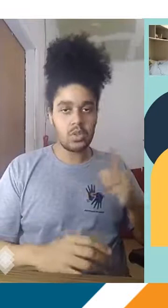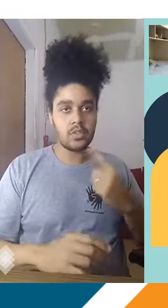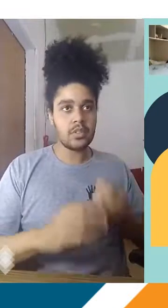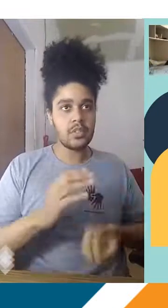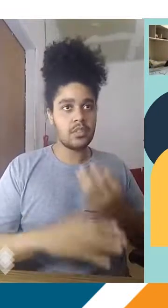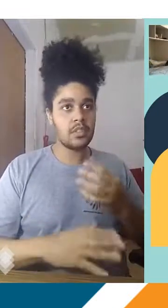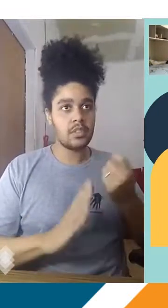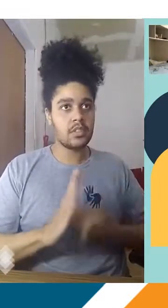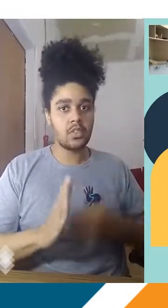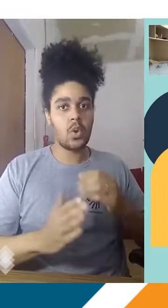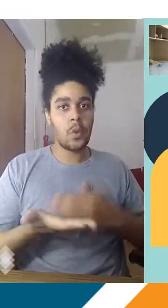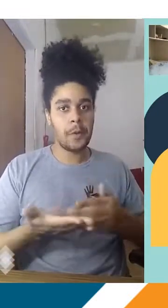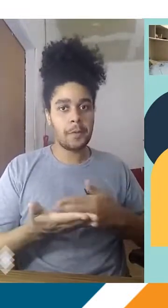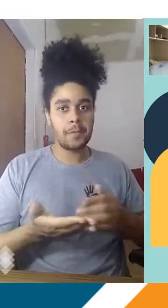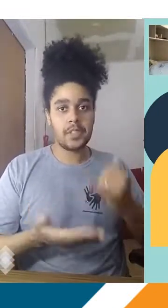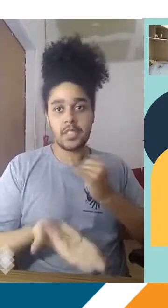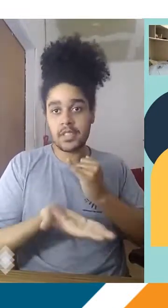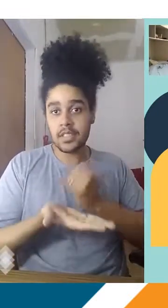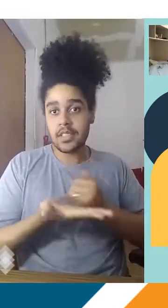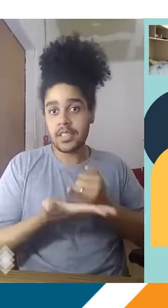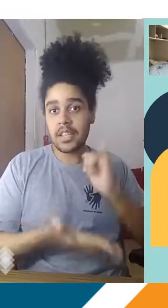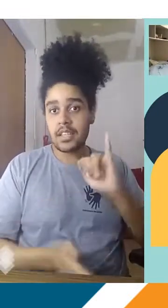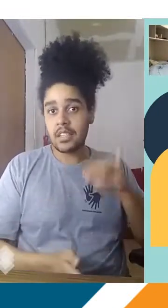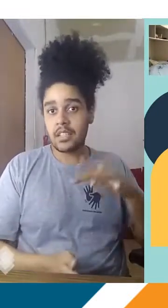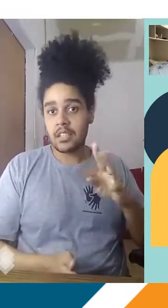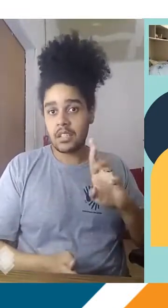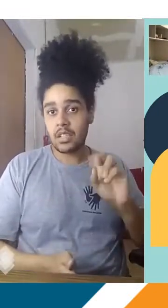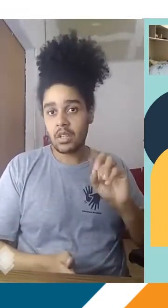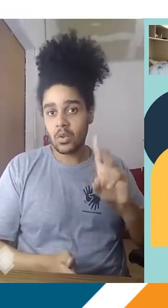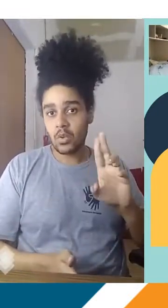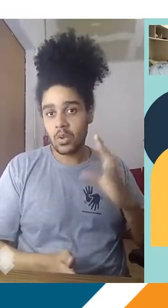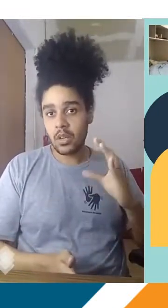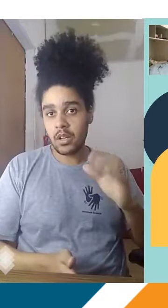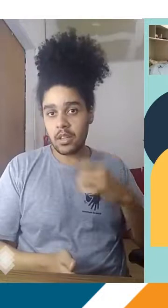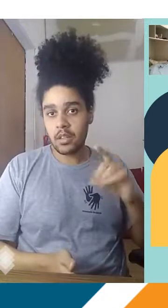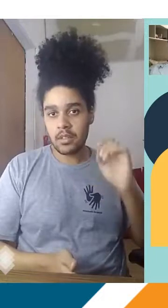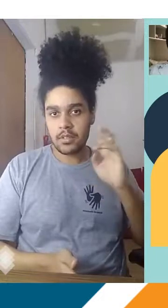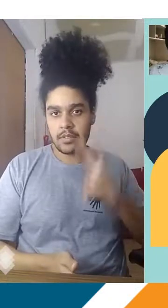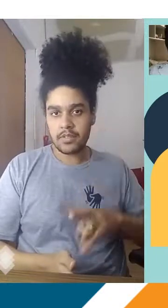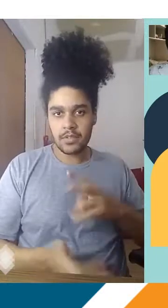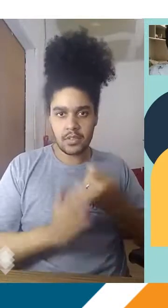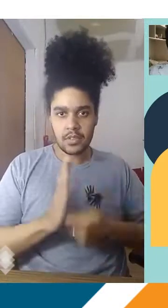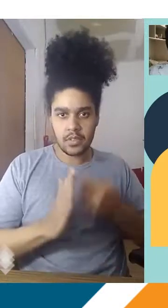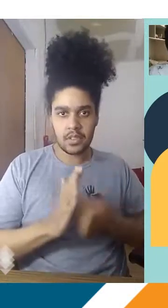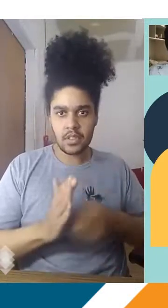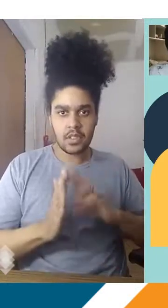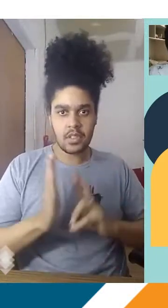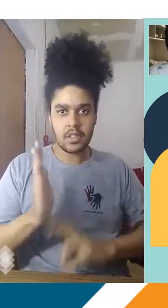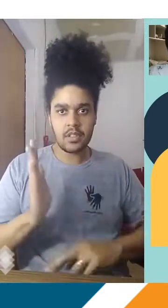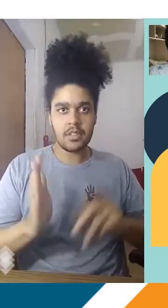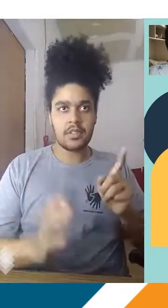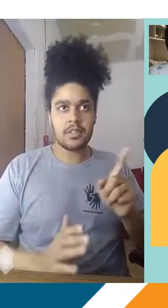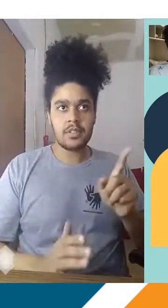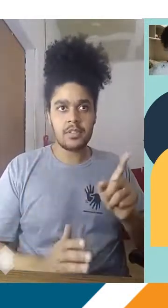quando construirmos esse texto, a gente vai começar pela nossa introdução, é claro. E a gente vai analisar um texto aqui que seria uma